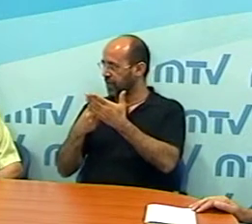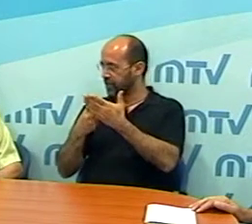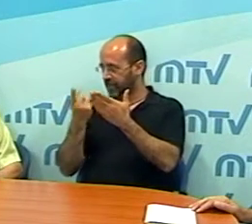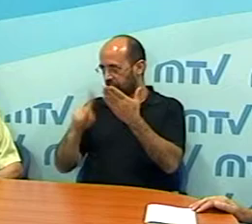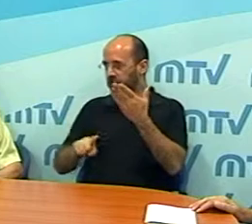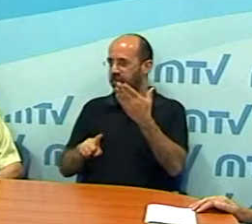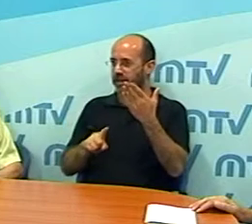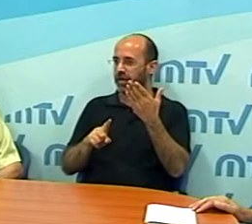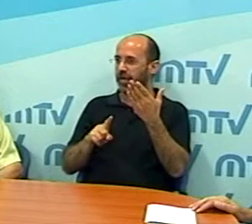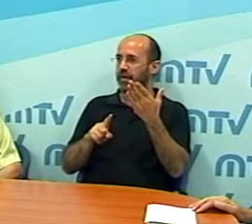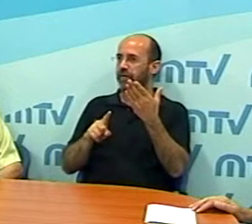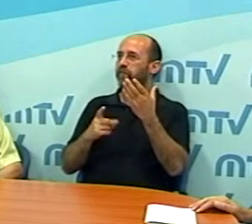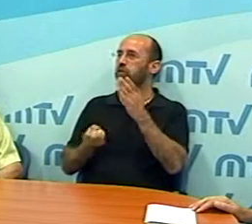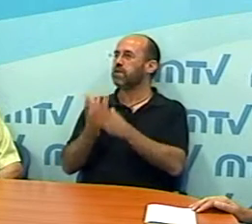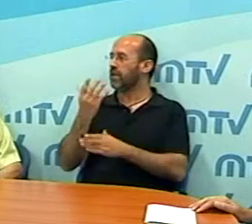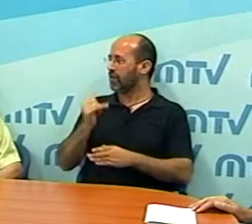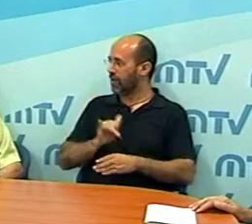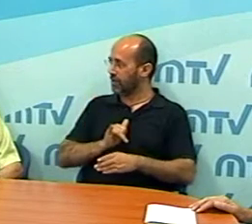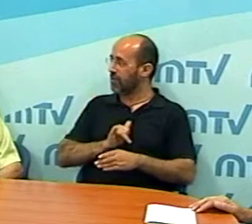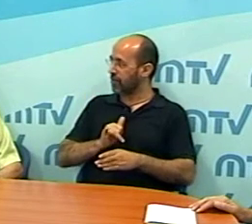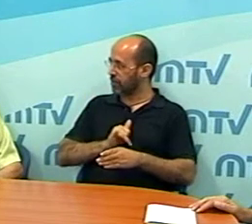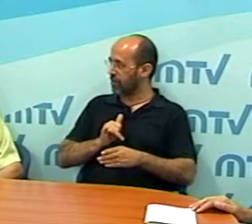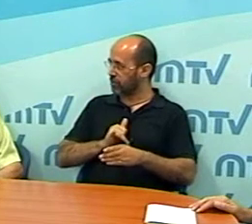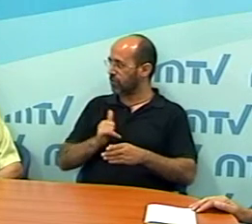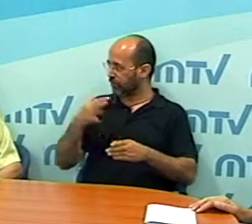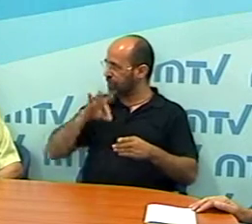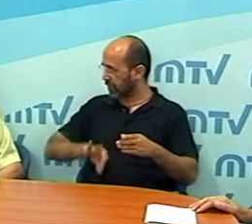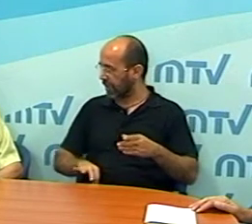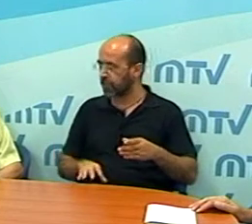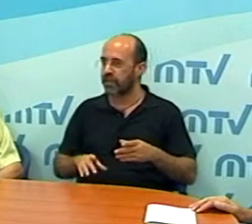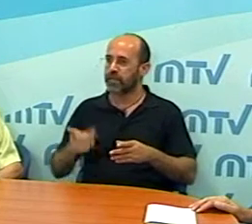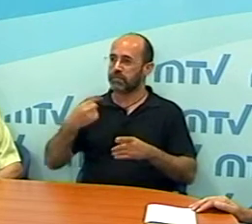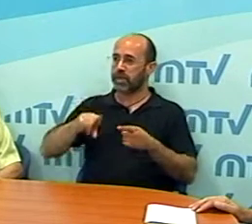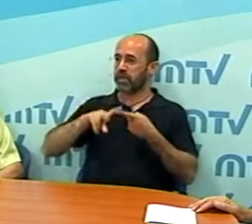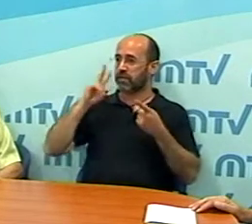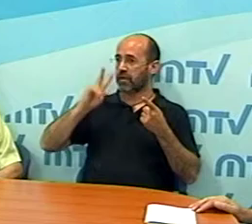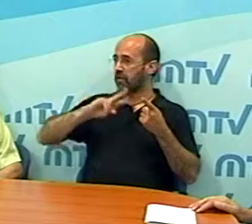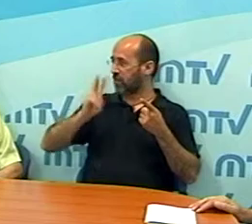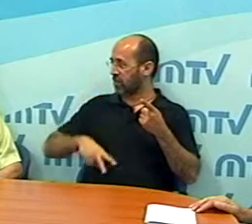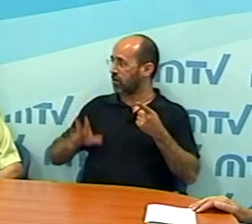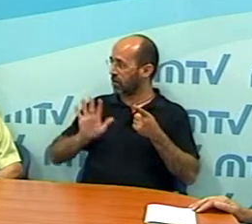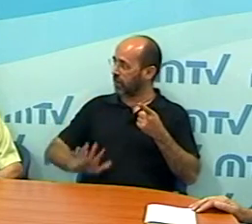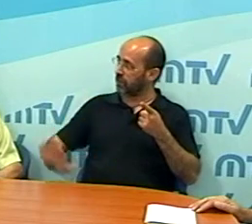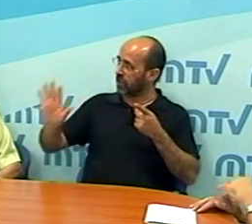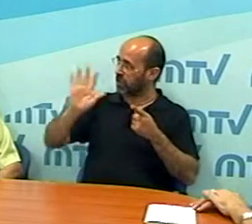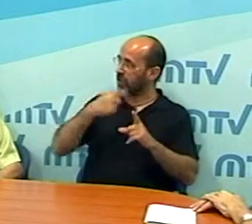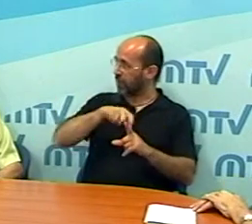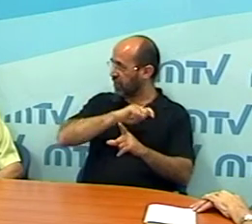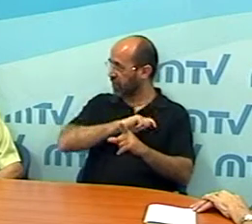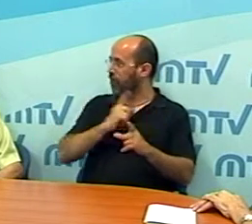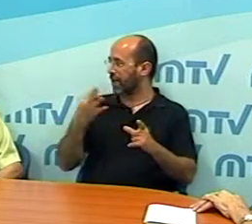intérpretes, que es también nuestra fuente de identidad, ¿no?, como profesionales. Más que nada que no está reconocida lo que es a